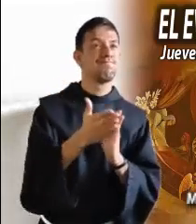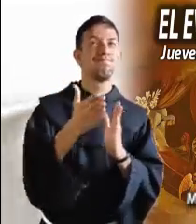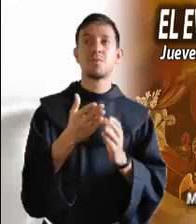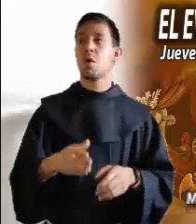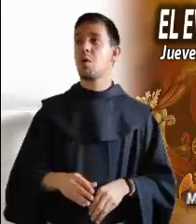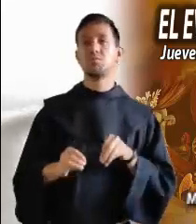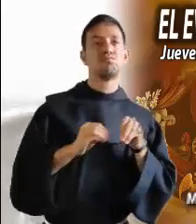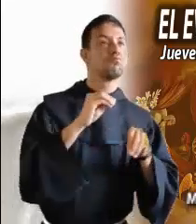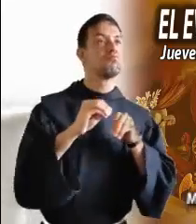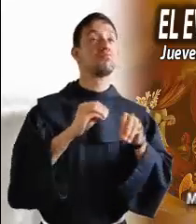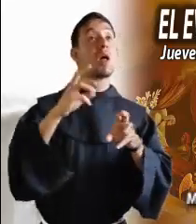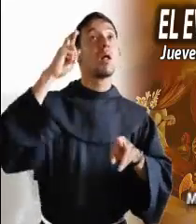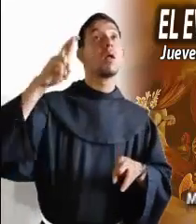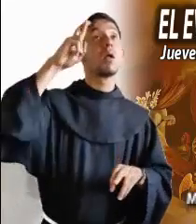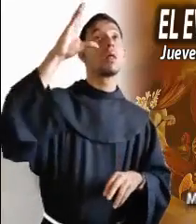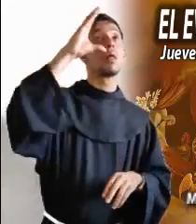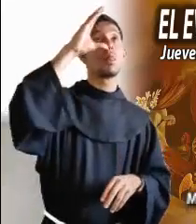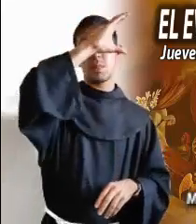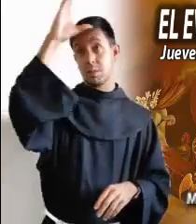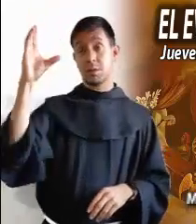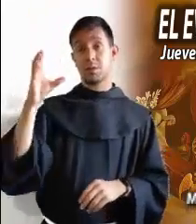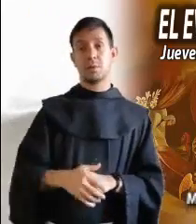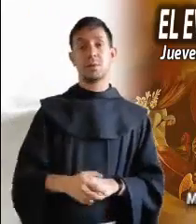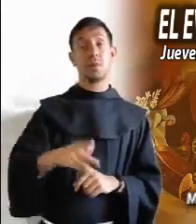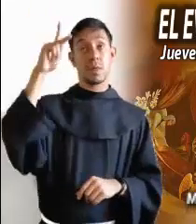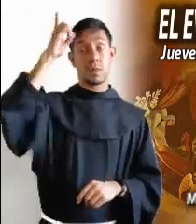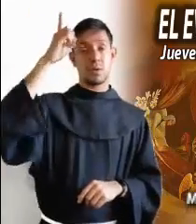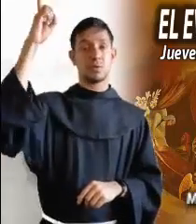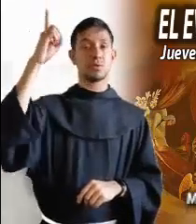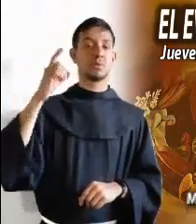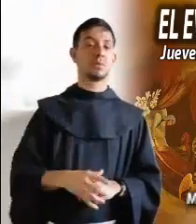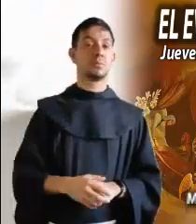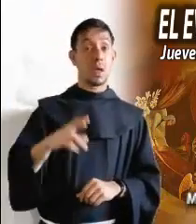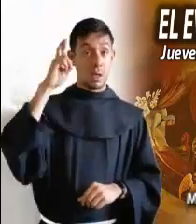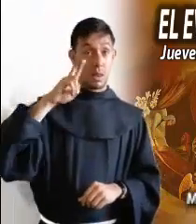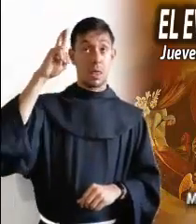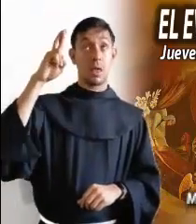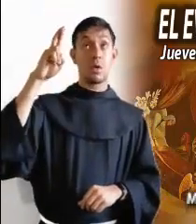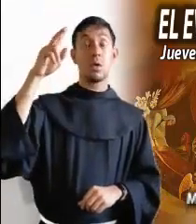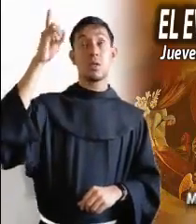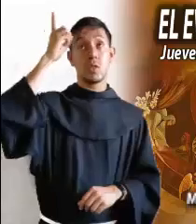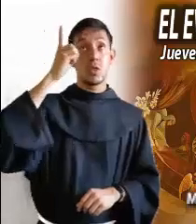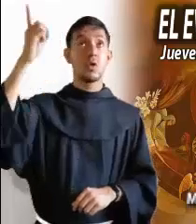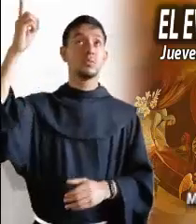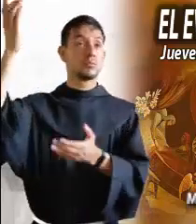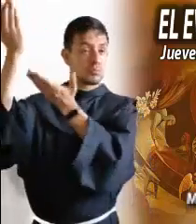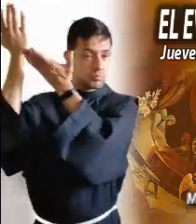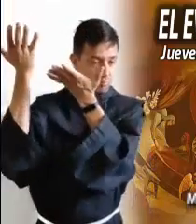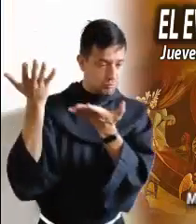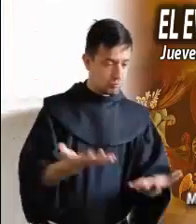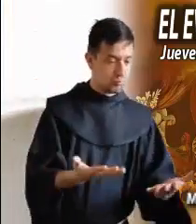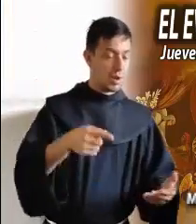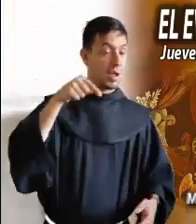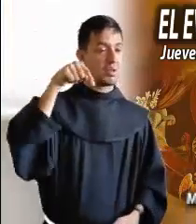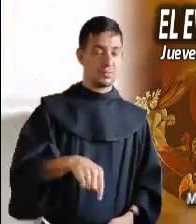este mundo el reino de Dios. El reino ya está aquí, pero para